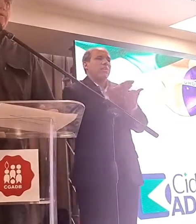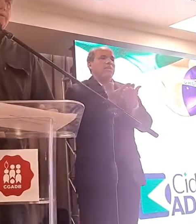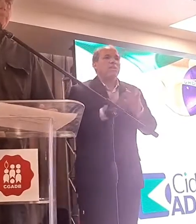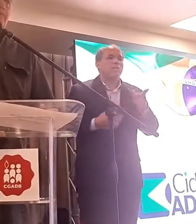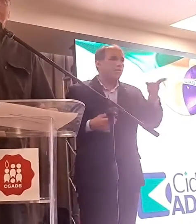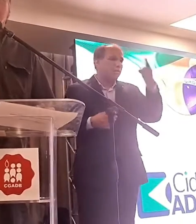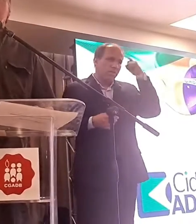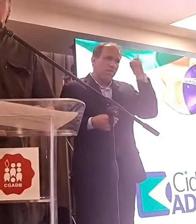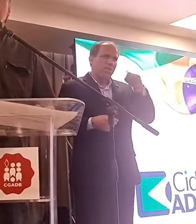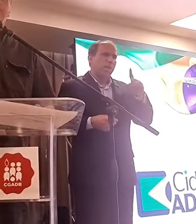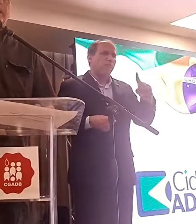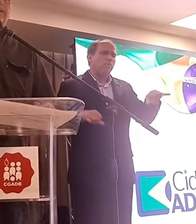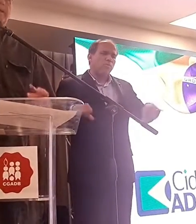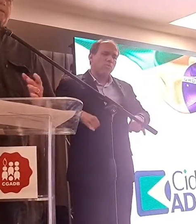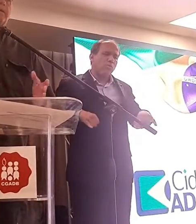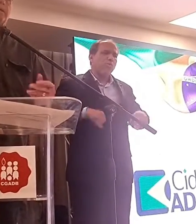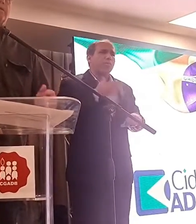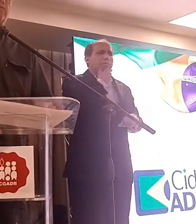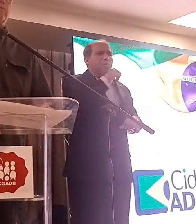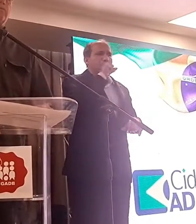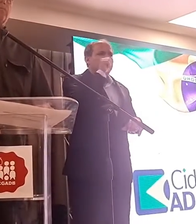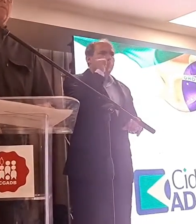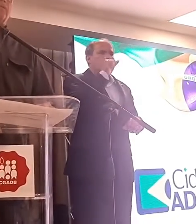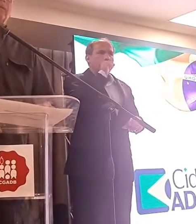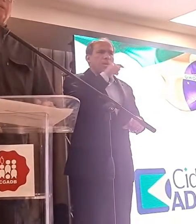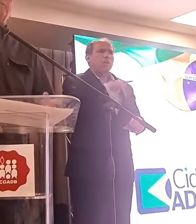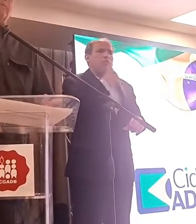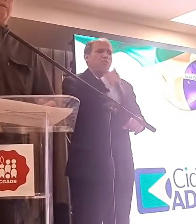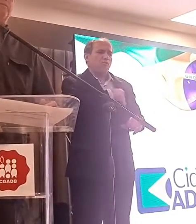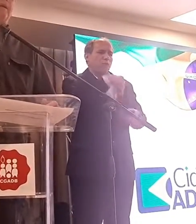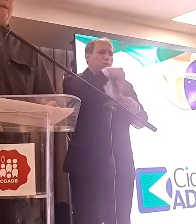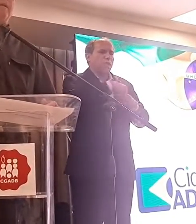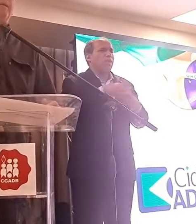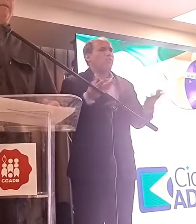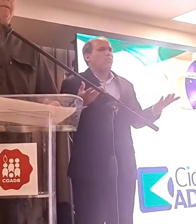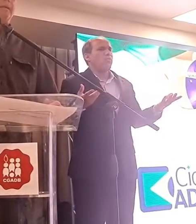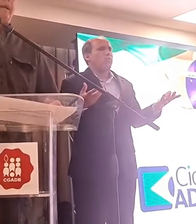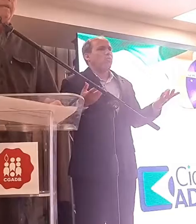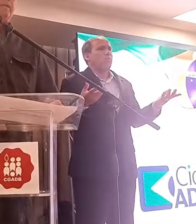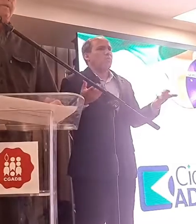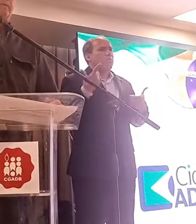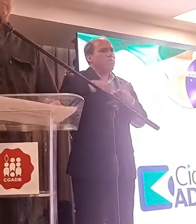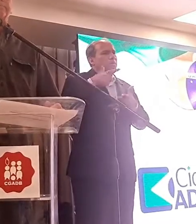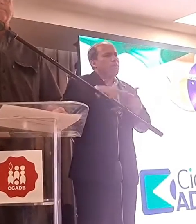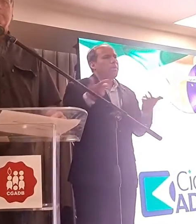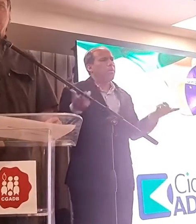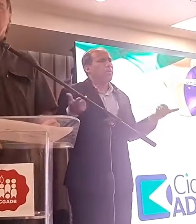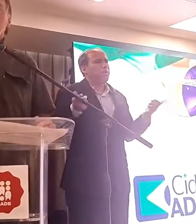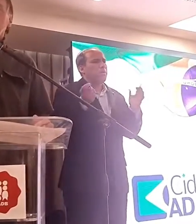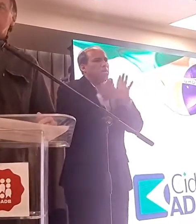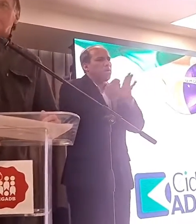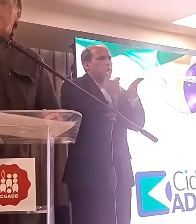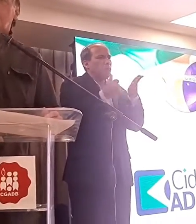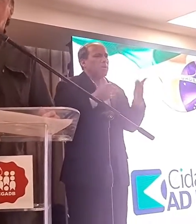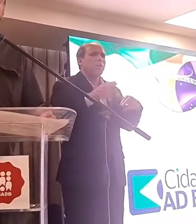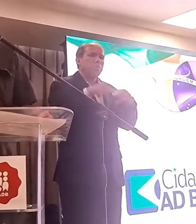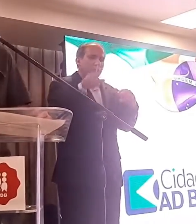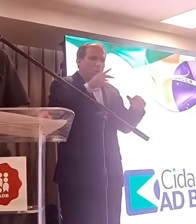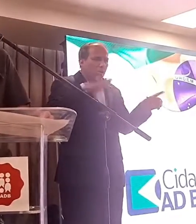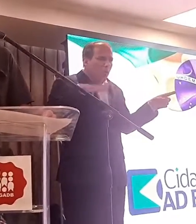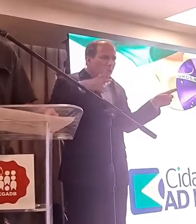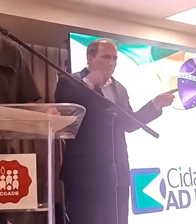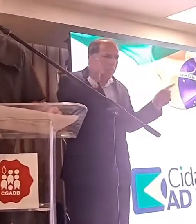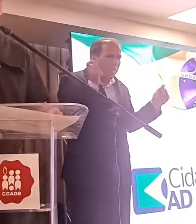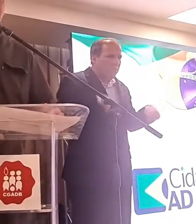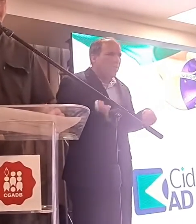a dor de uma mãe ou de um pai que tem um filho no mundo das drogas pode falar em legalização. E também a questão